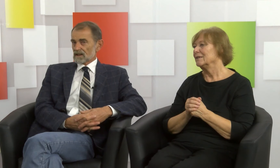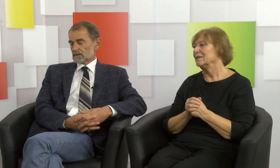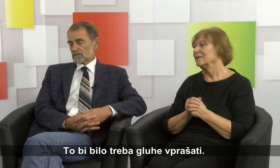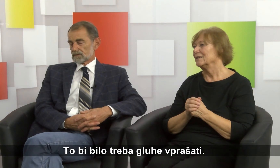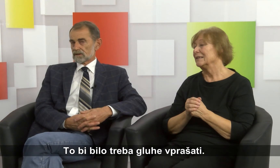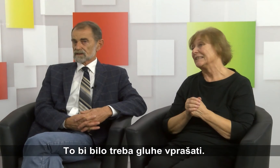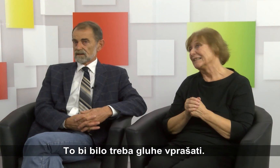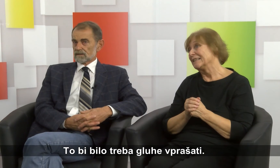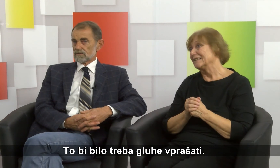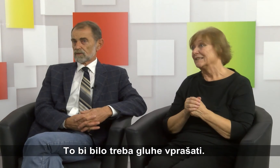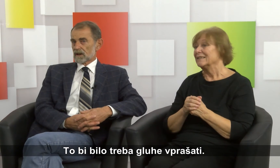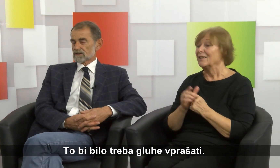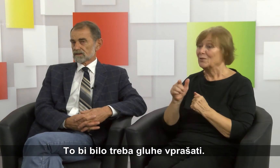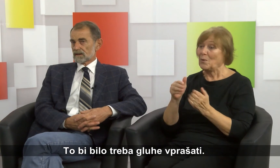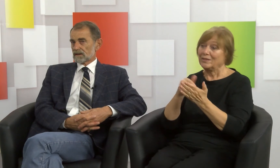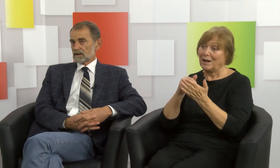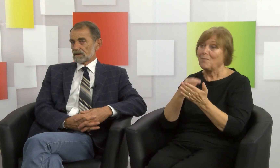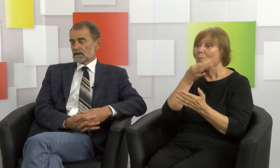Izobraževanje, naprimer, na fakultetni ravni. To bi kazali gluhe vprašati, ne?